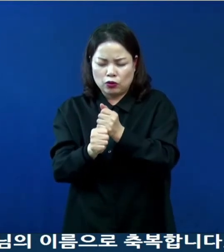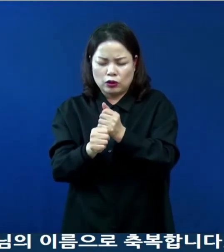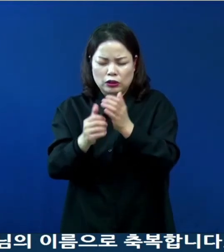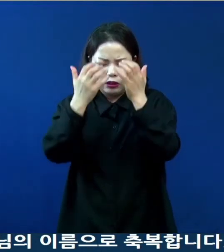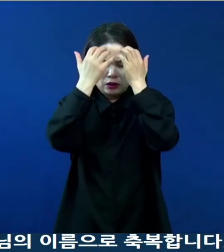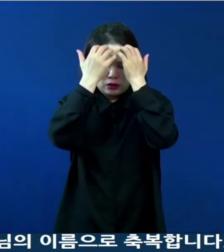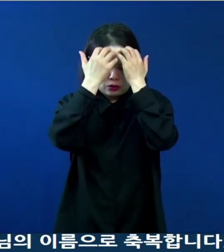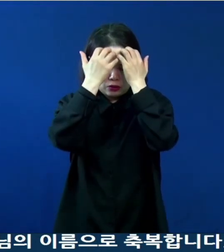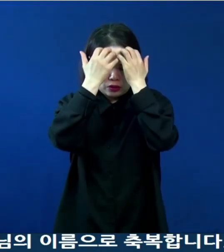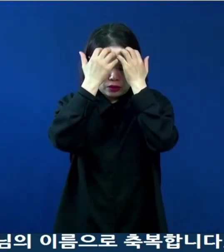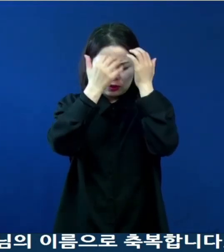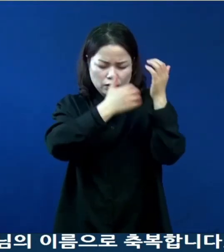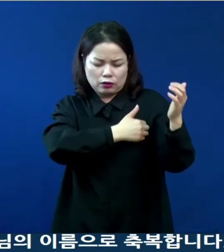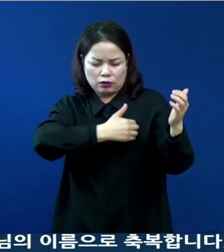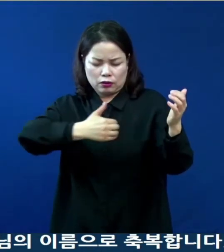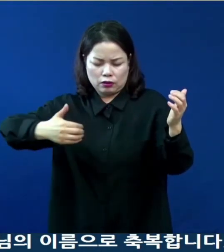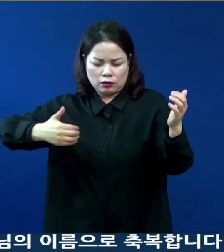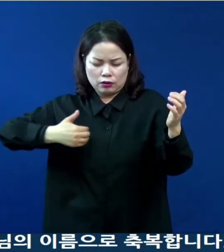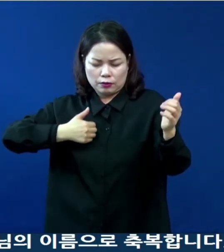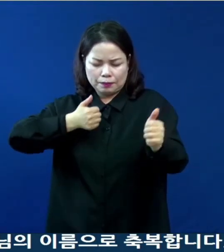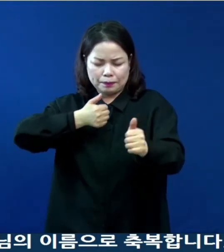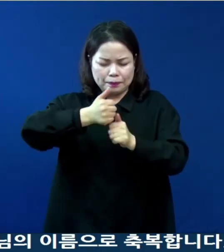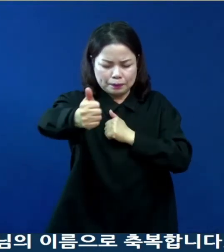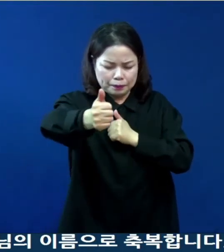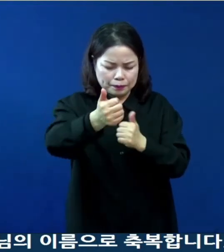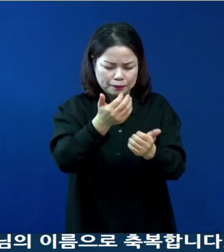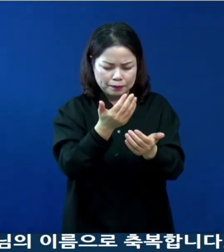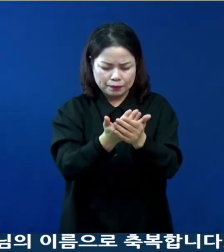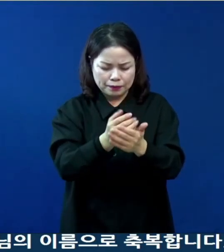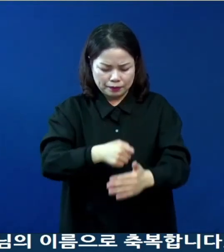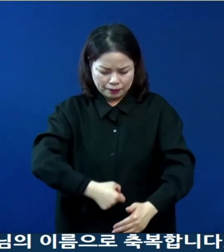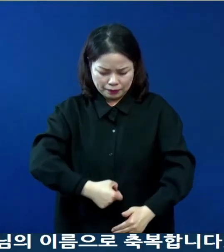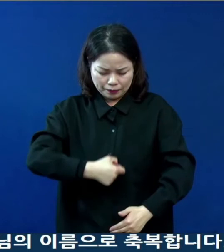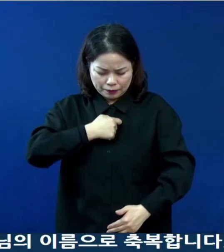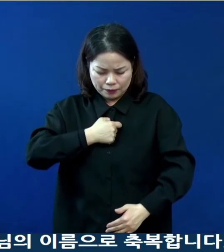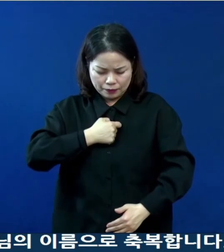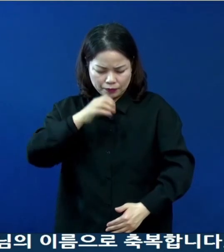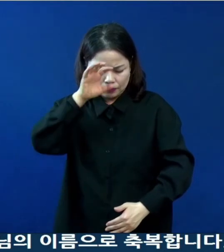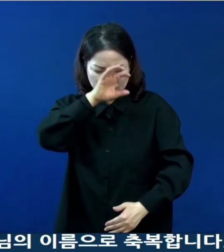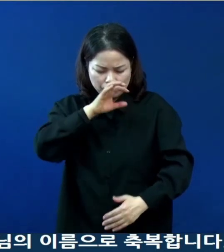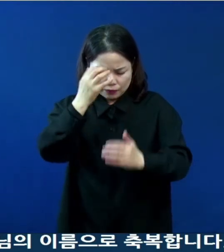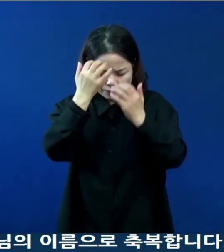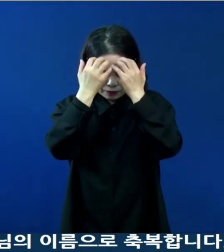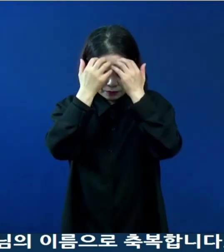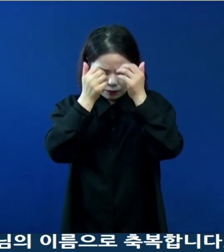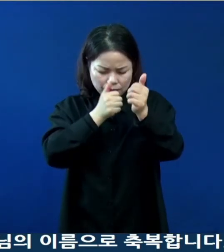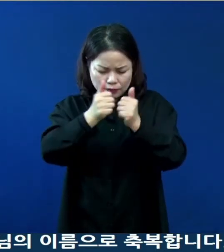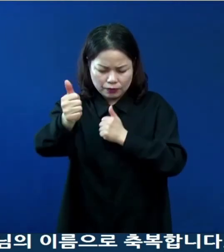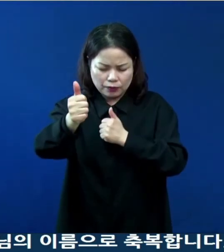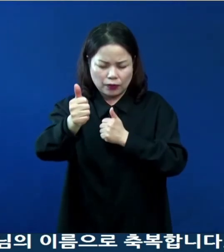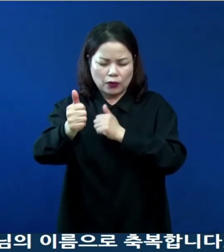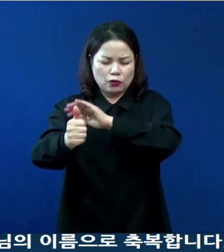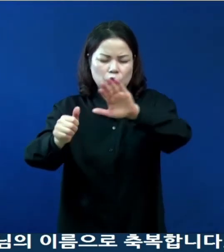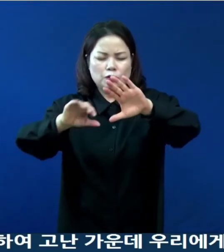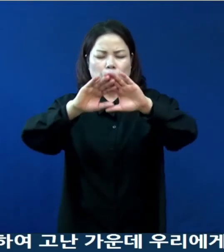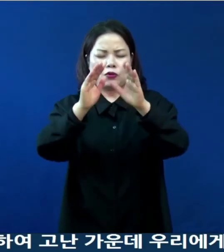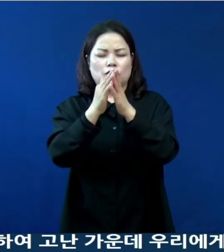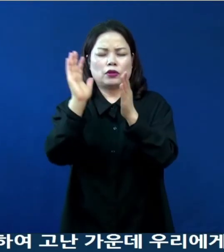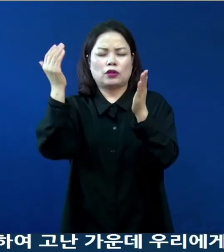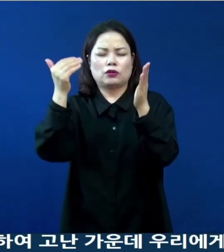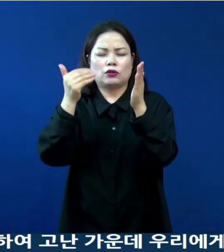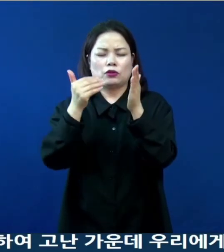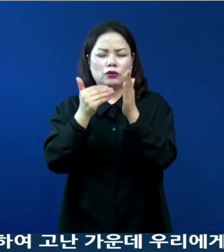고난을 담대하게 헤쳐나가게 하시고 정직하게 훈련, 고통, 고난을 받아내는 우리 모두 될 수